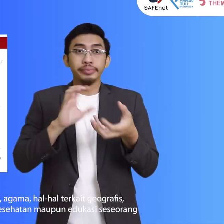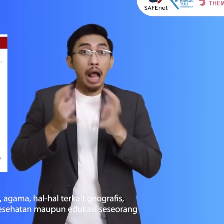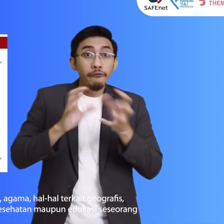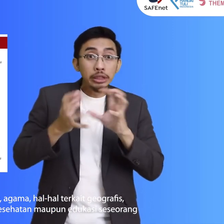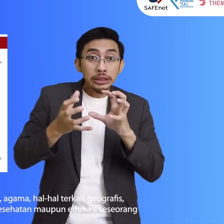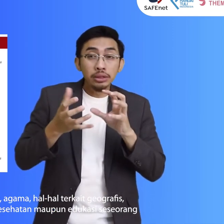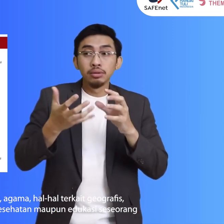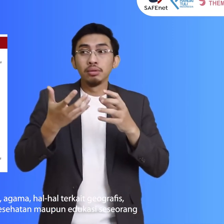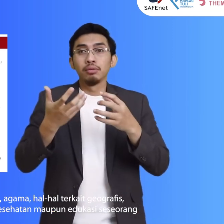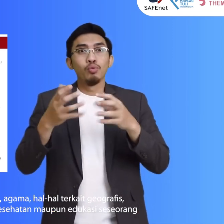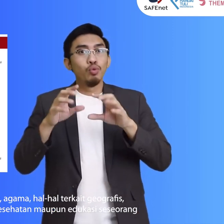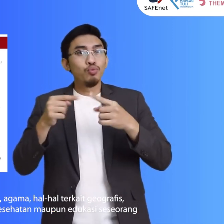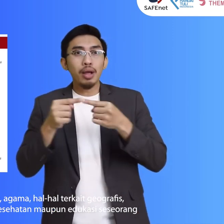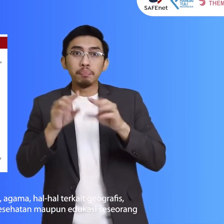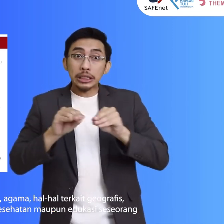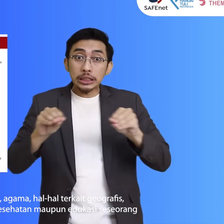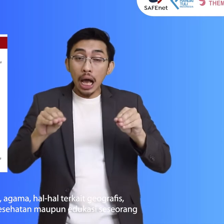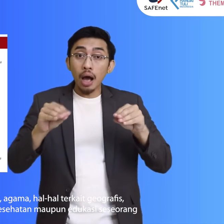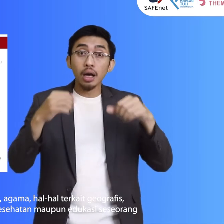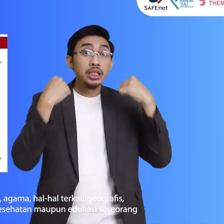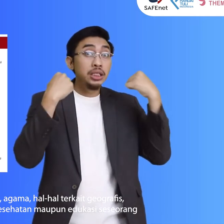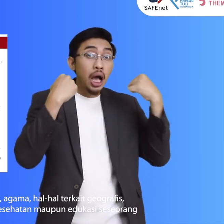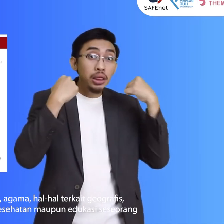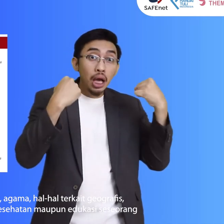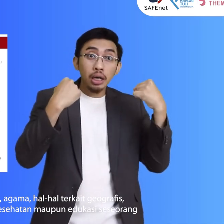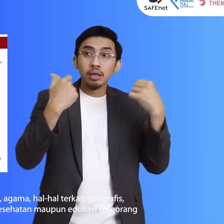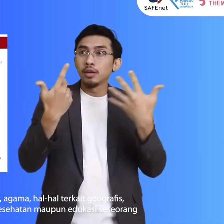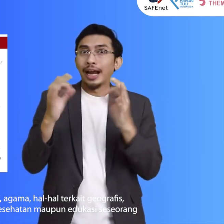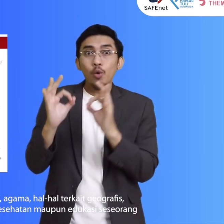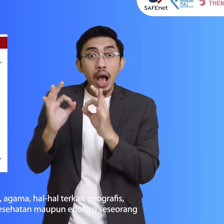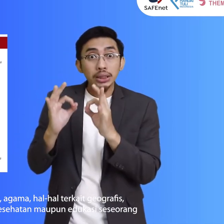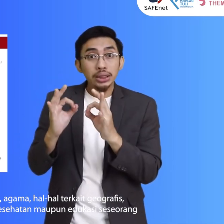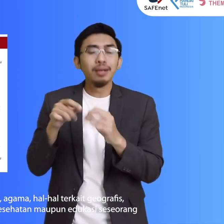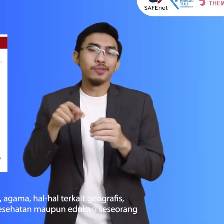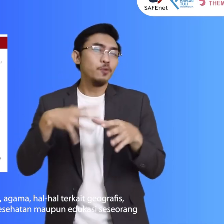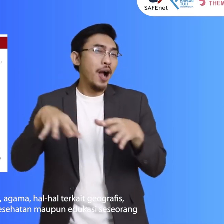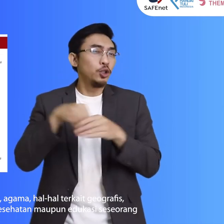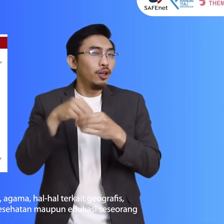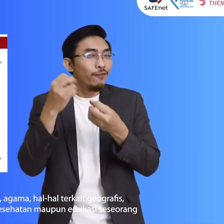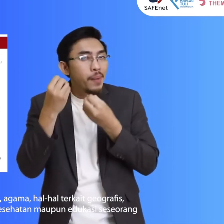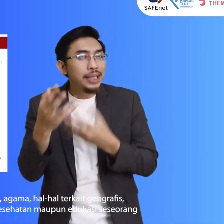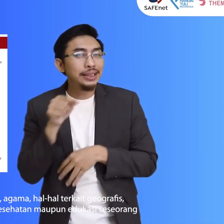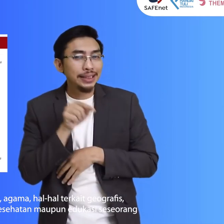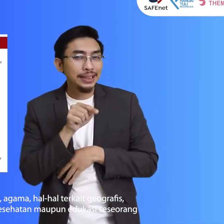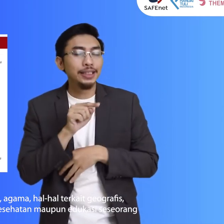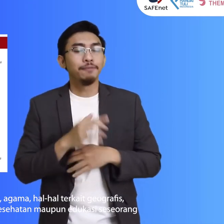geografis hal terkait pekerjaan kesehatan maupun edukasi seseorang